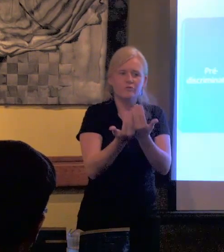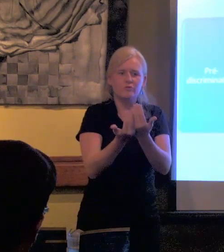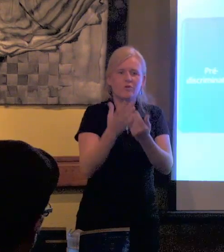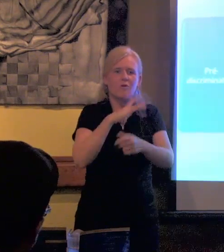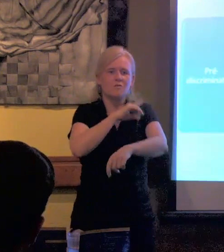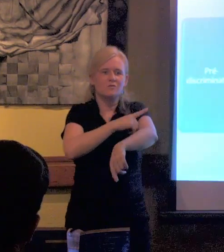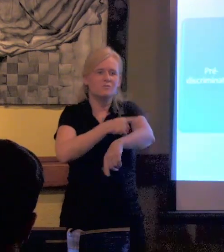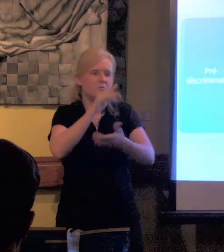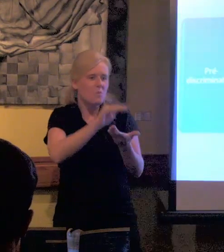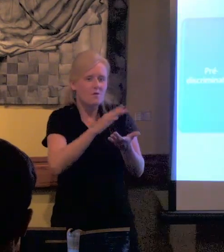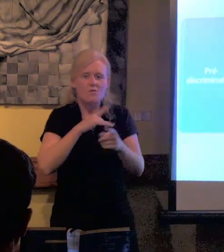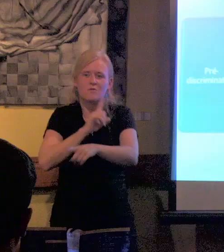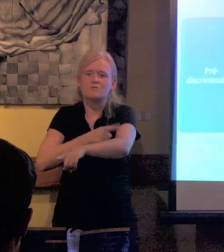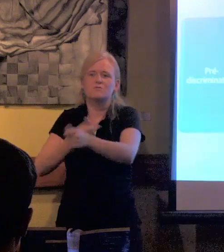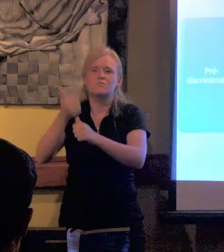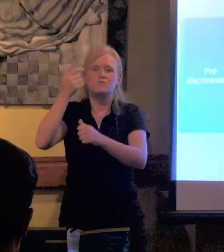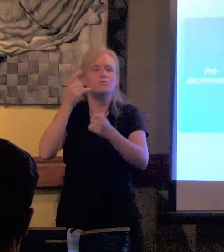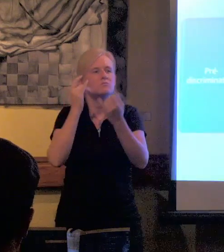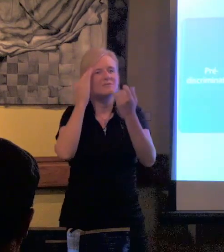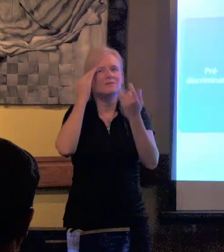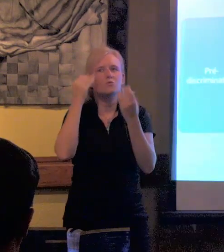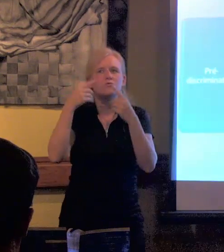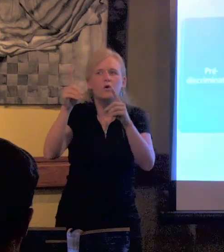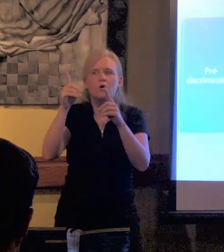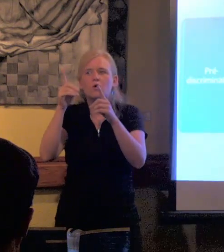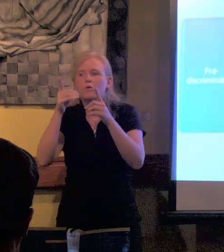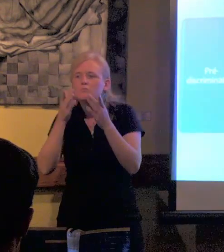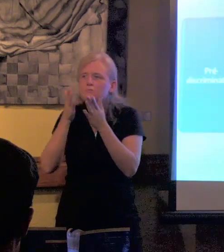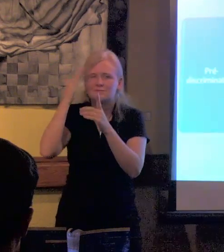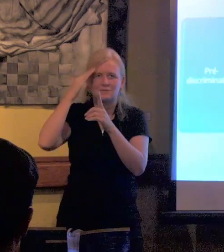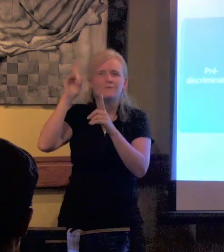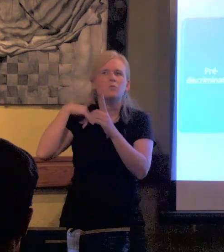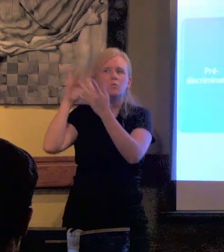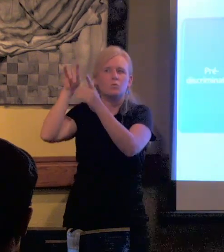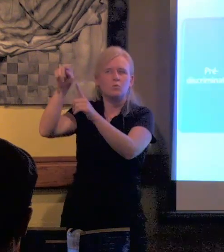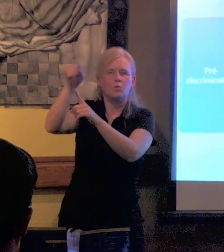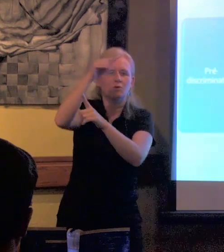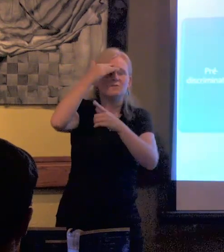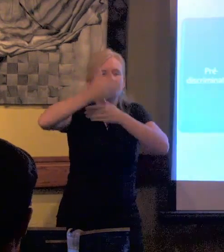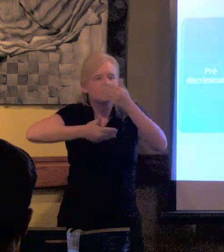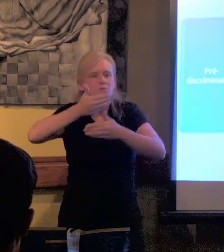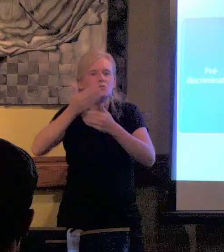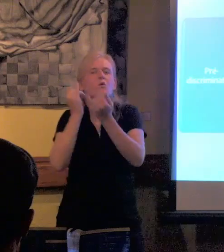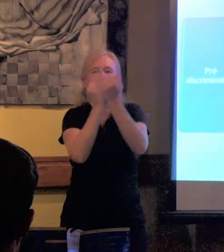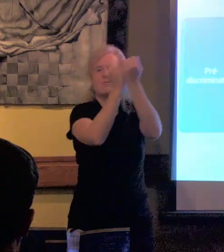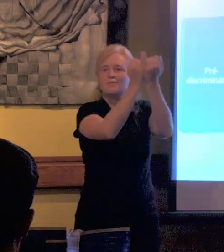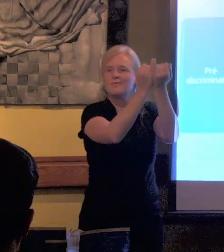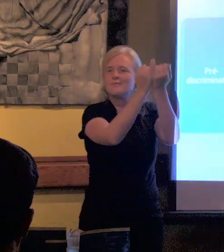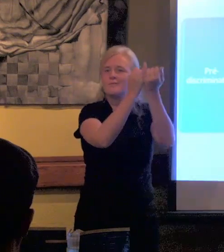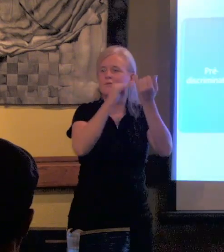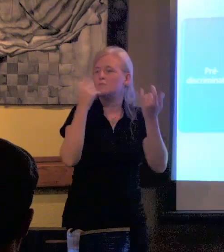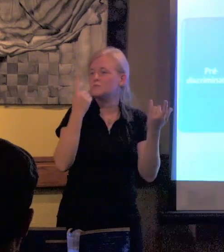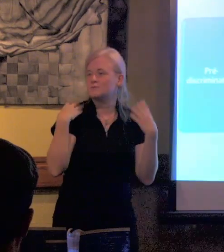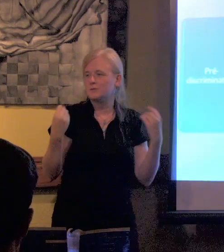valoir ses droits. Mais comme ça a été dit, ce ne sont pas toutes les personnes qui ont l'énergie pour le faire, qui ont nécessairement les connaissances pour